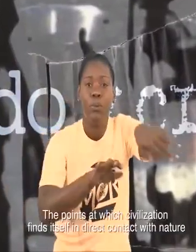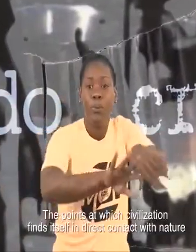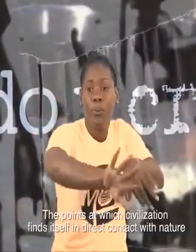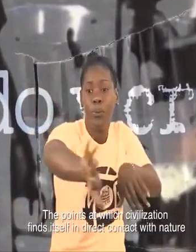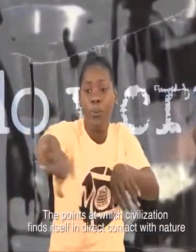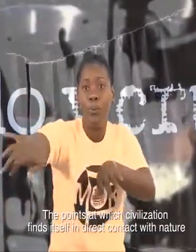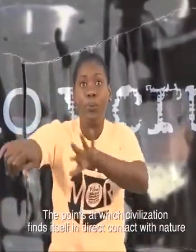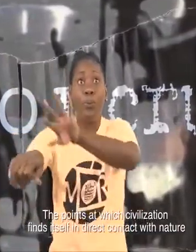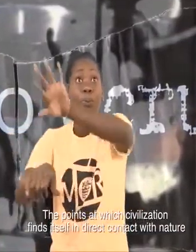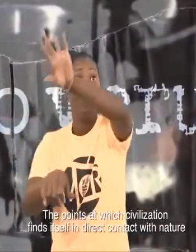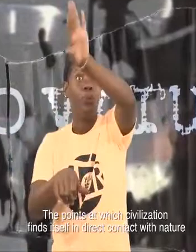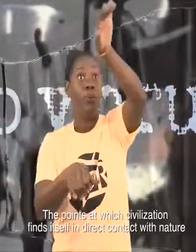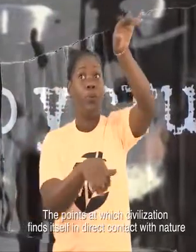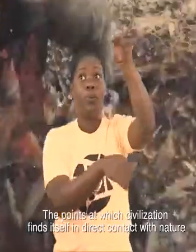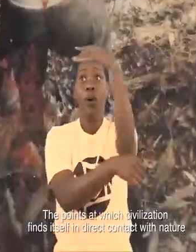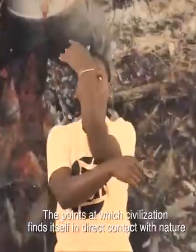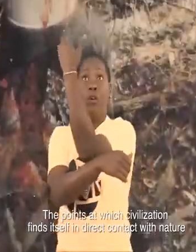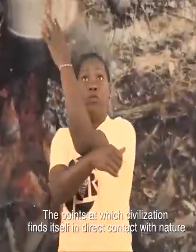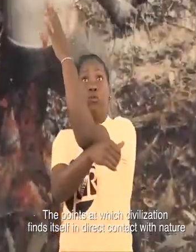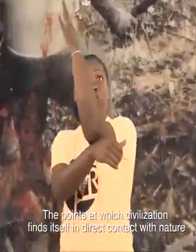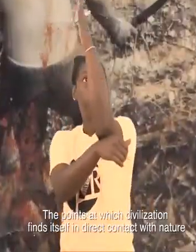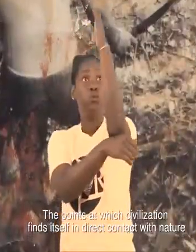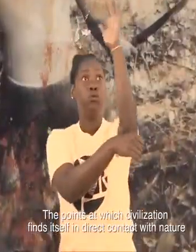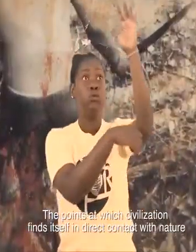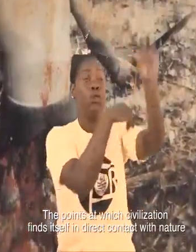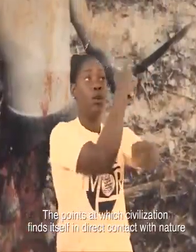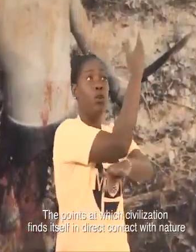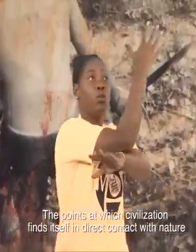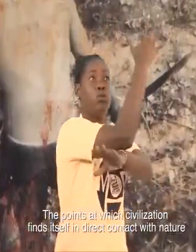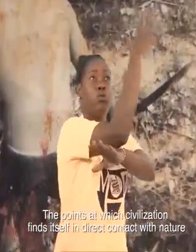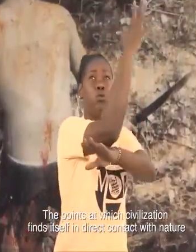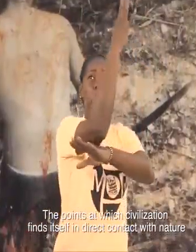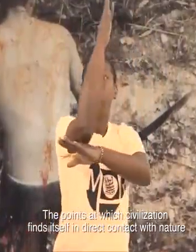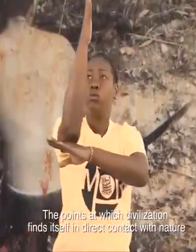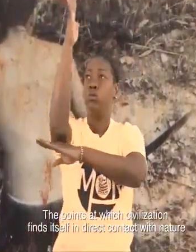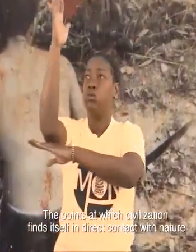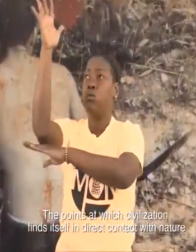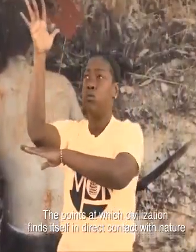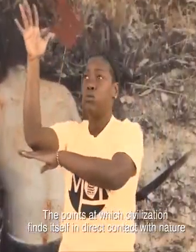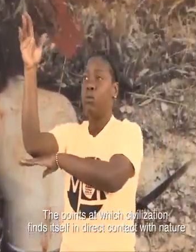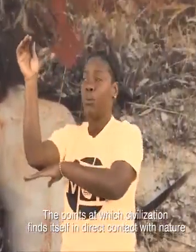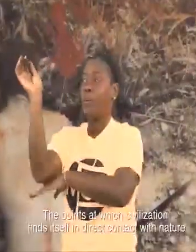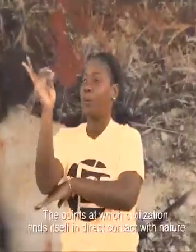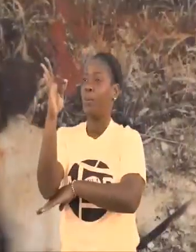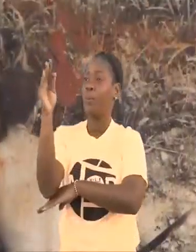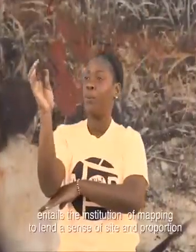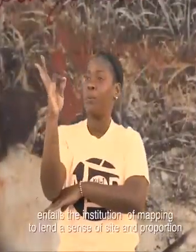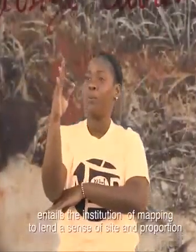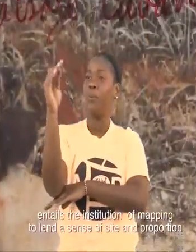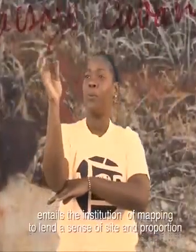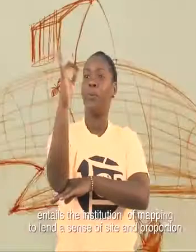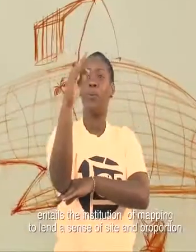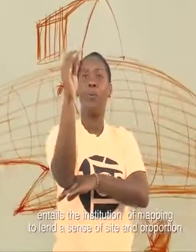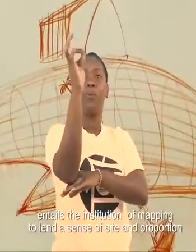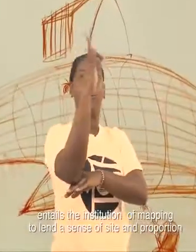Los puntos en los que la civilización entra en contacto directo con la naturaleza implican la institución